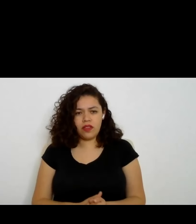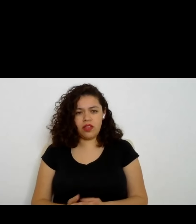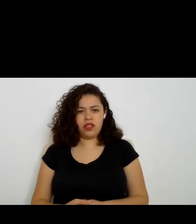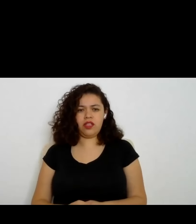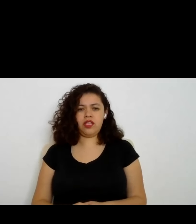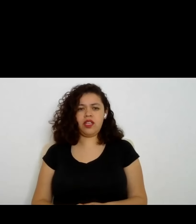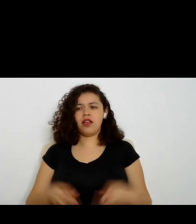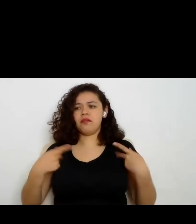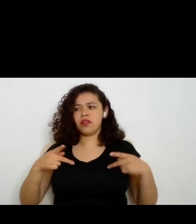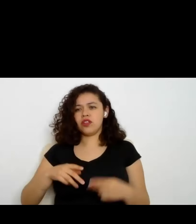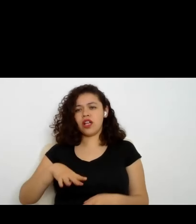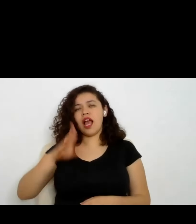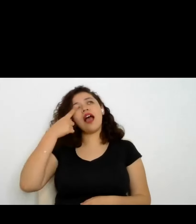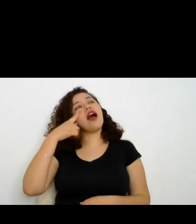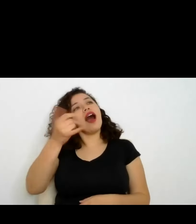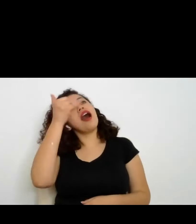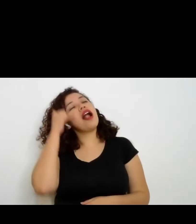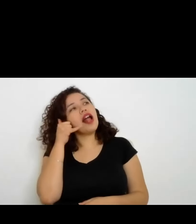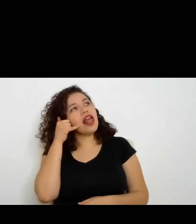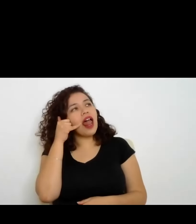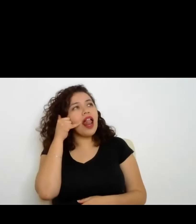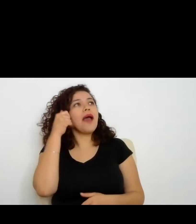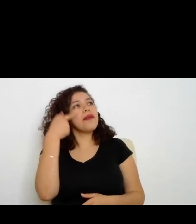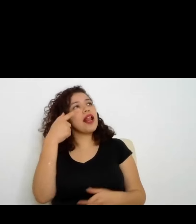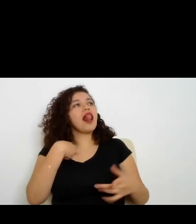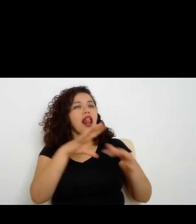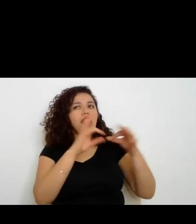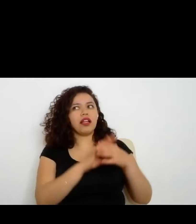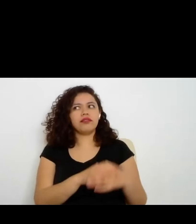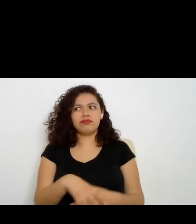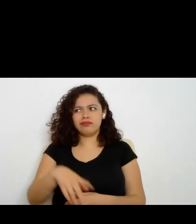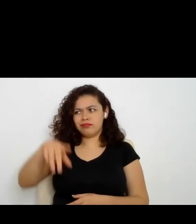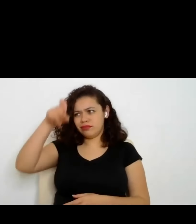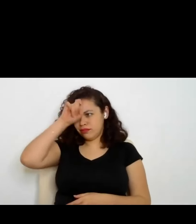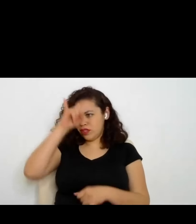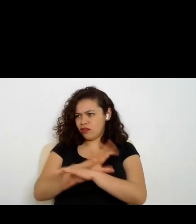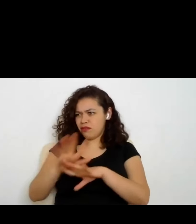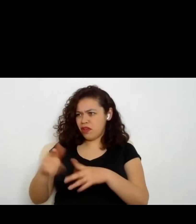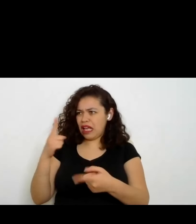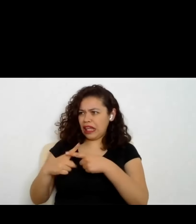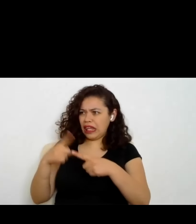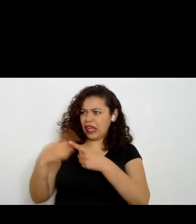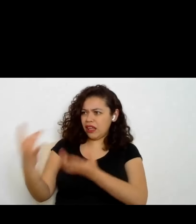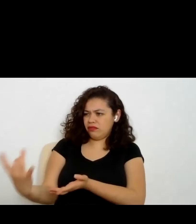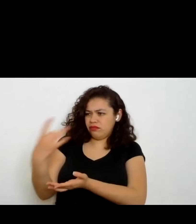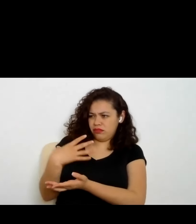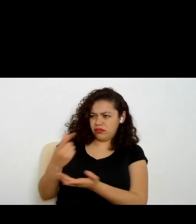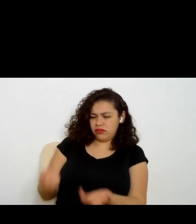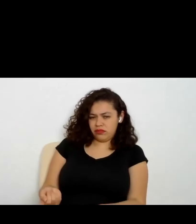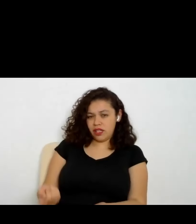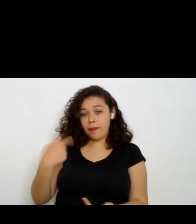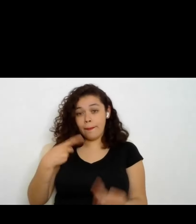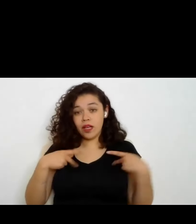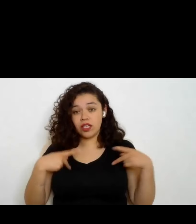persona, el cliente, pues él va a decir, ¿y quién te pasó mis datos? ¿No? O sea, entonces, si la persona no me autoriza que yo comparta sus datos,